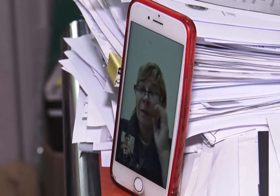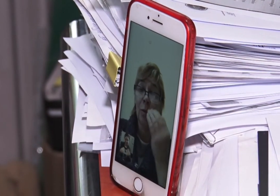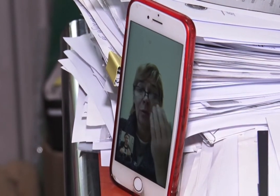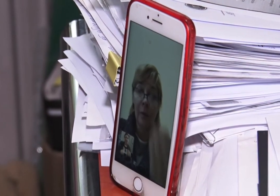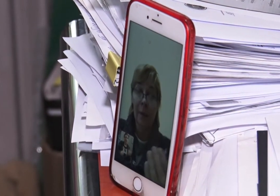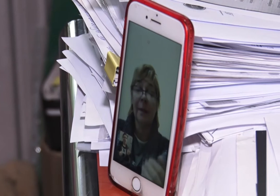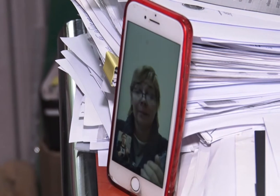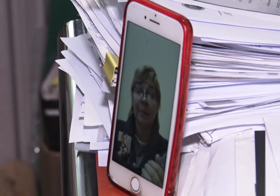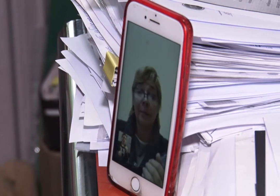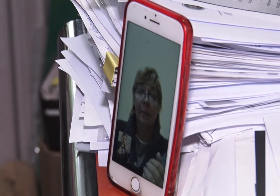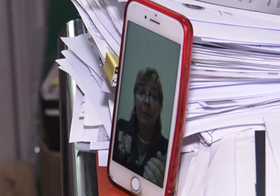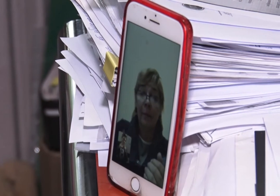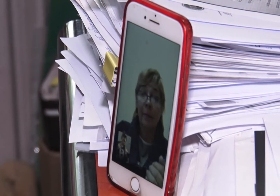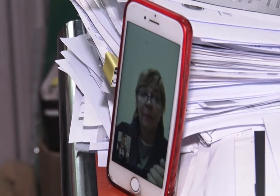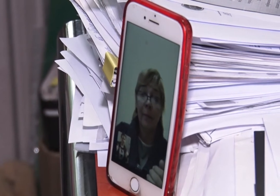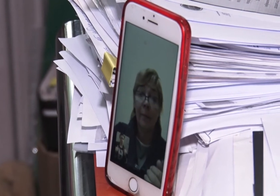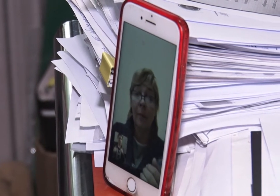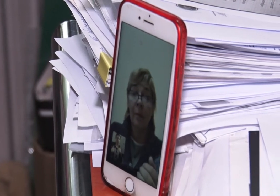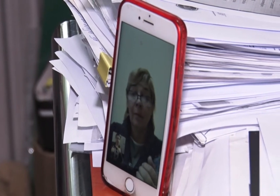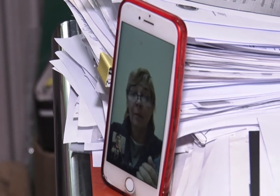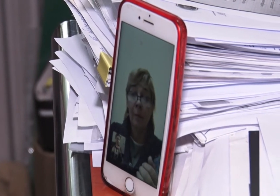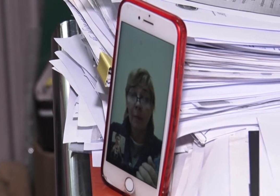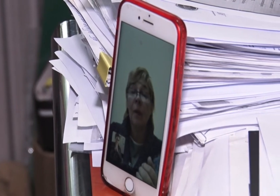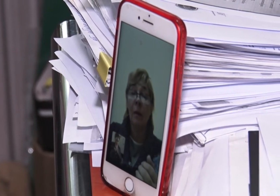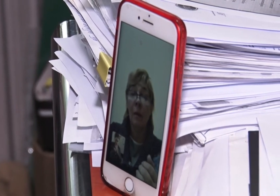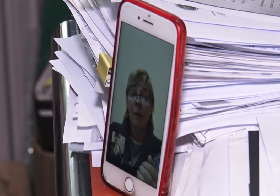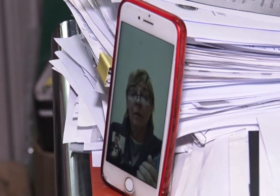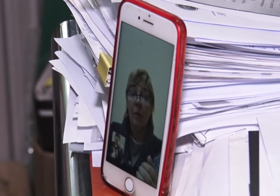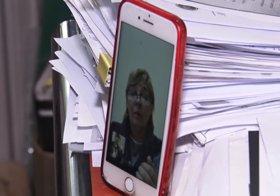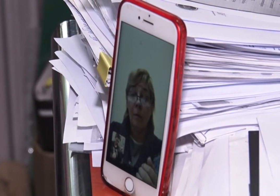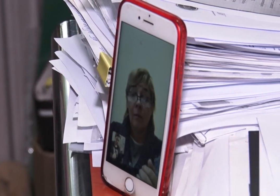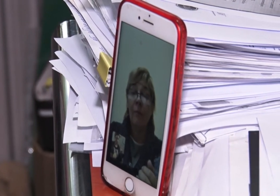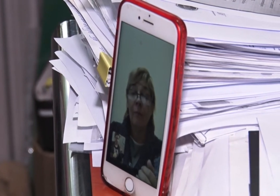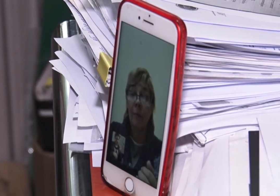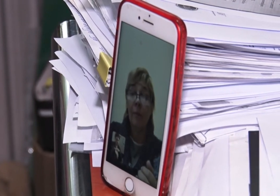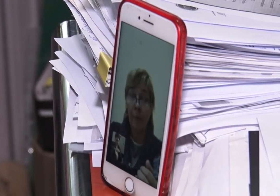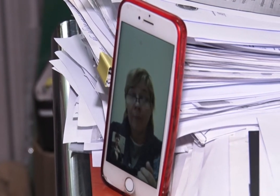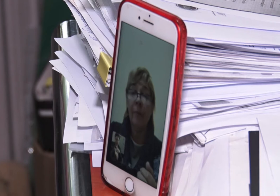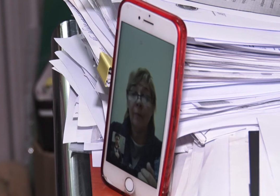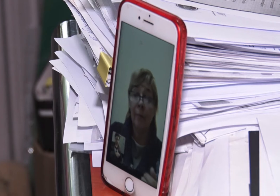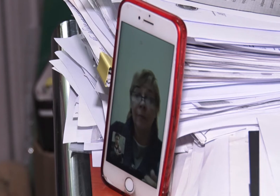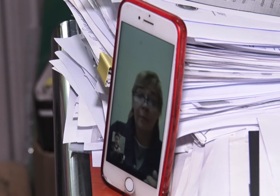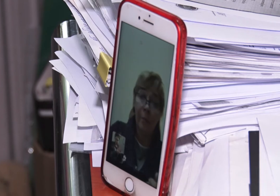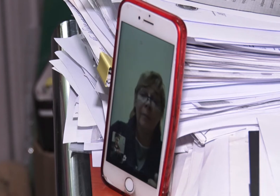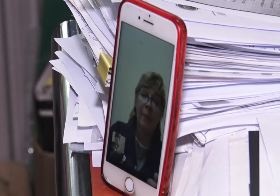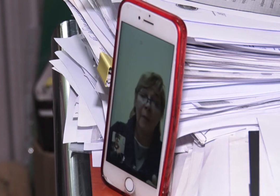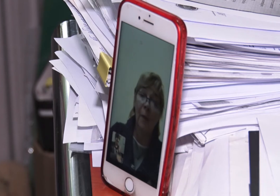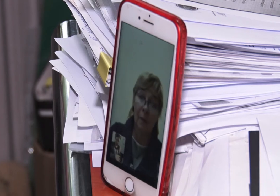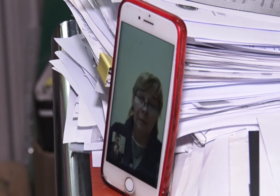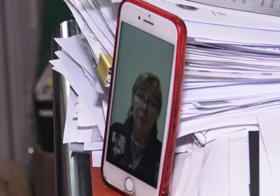Добрый день. Я из Днепра. Я бы хотела попросить позвонить к врачу, записаться